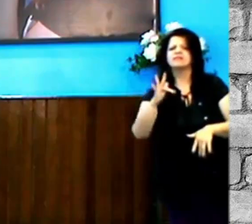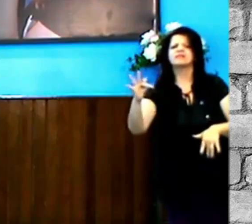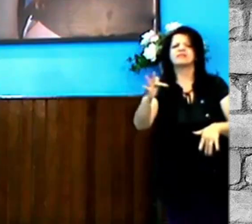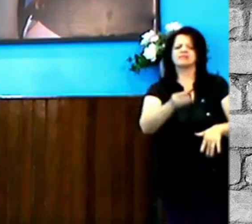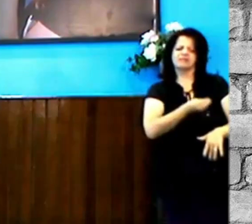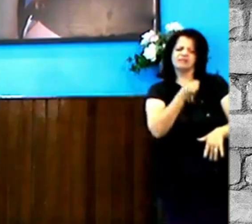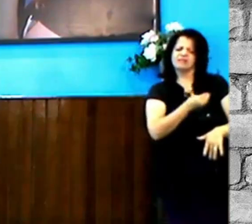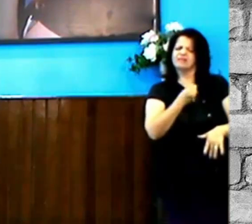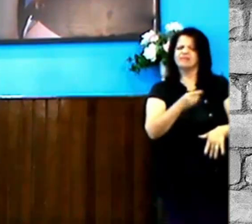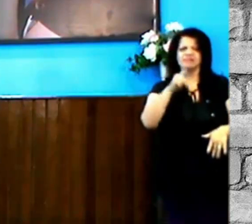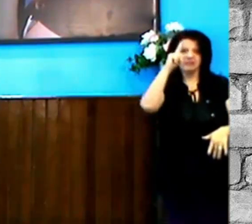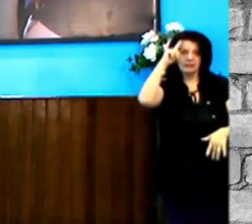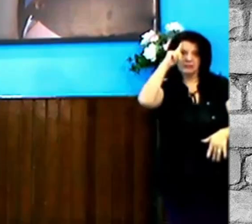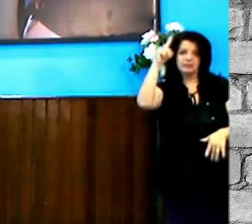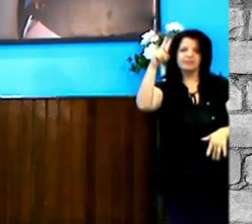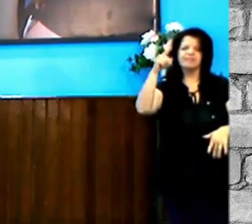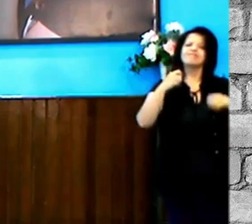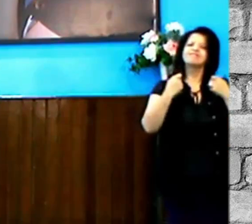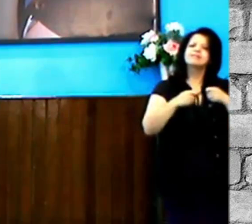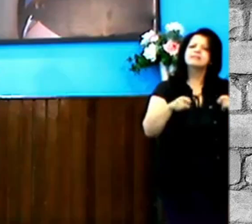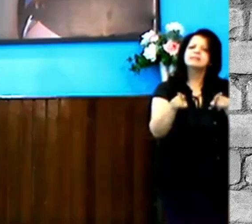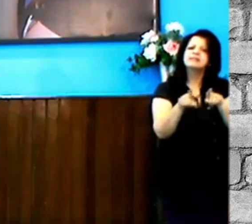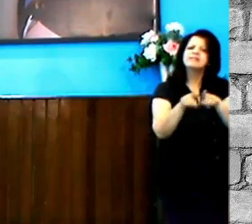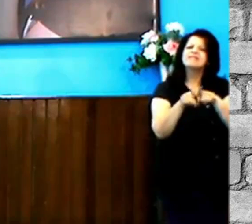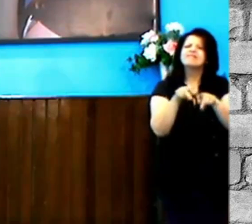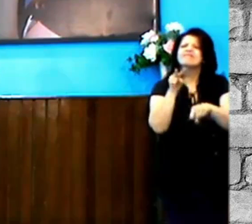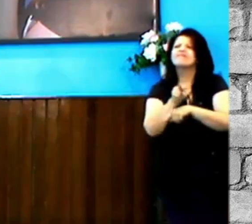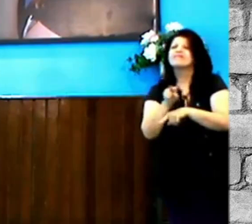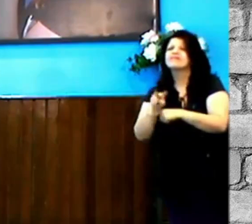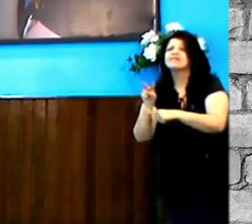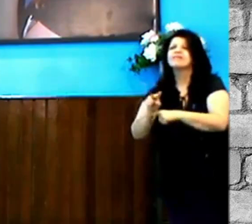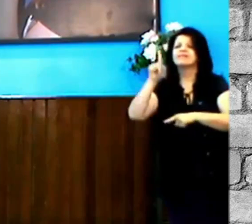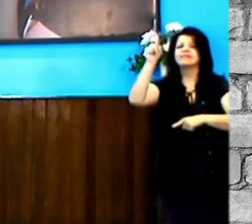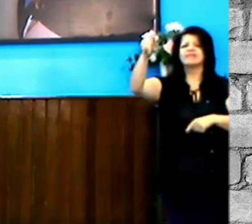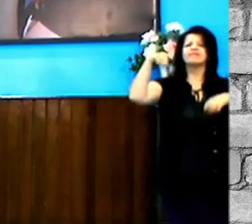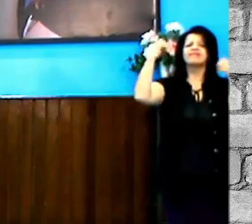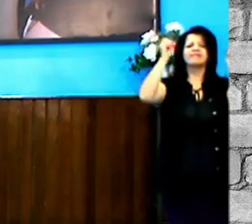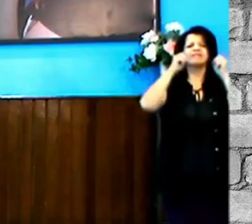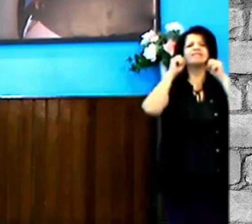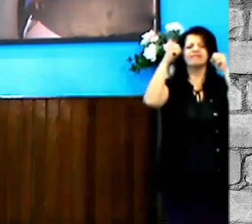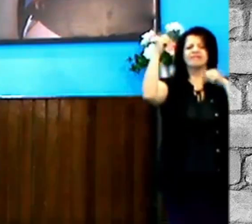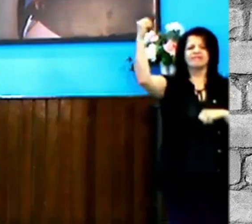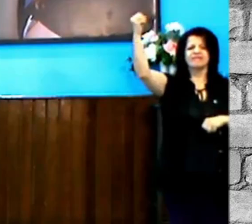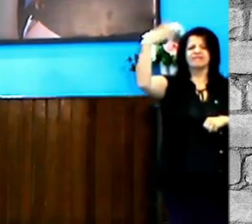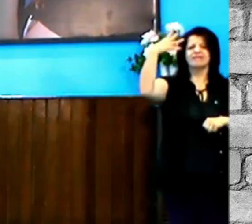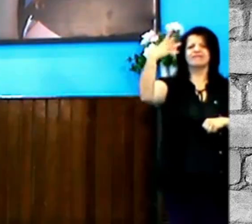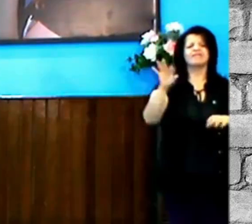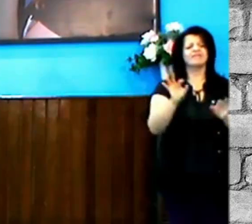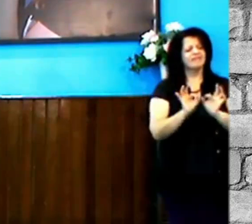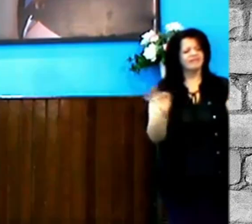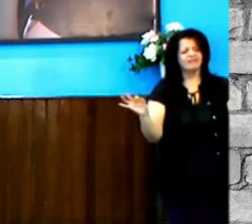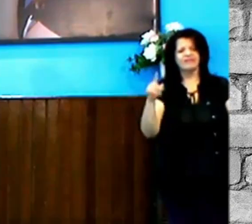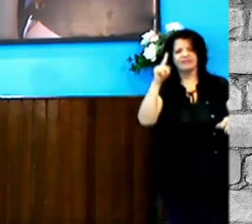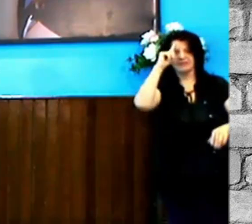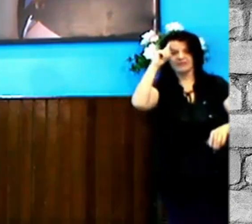nosso convívio, que precisam também de proteção do Senhor mediante sua graça comum para momentos como esse. Então nós vamos clamar a